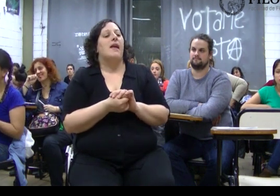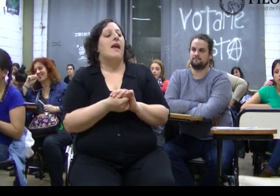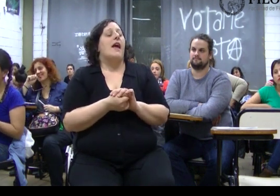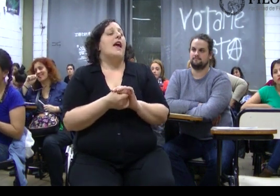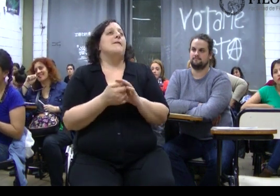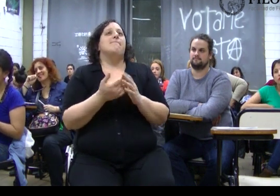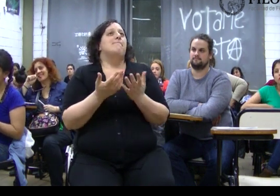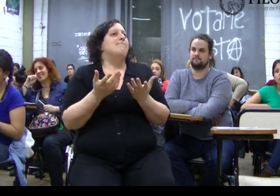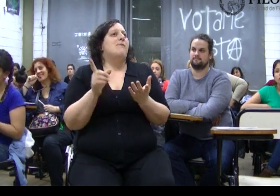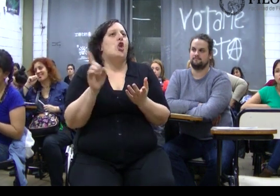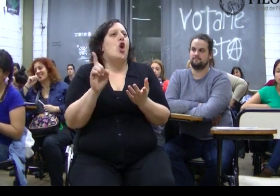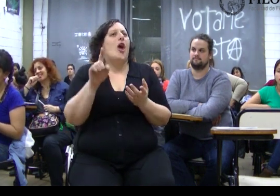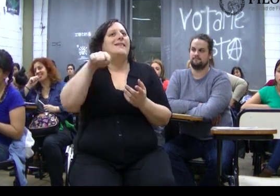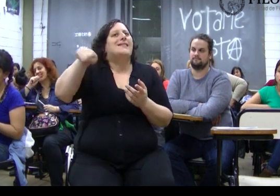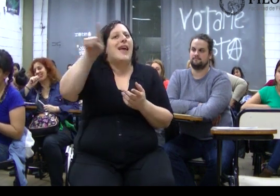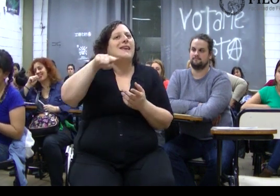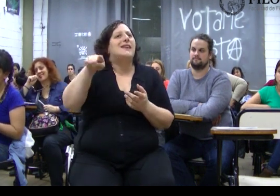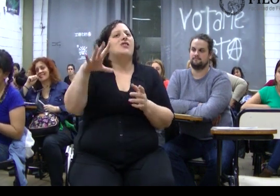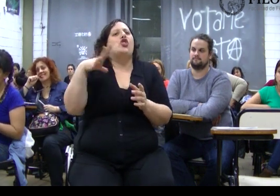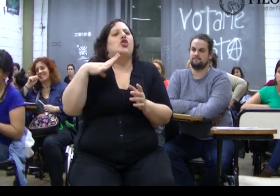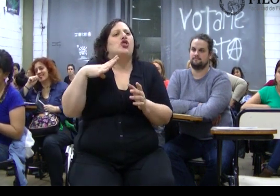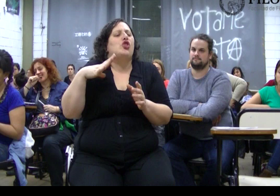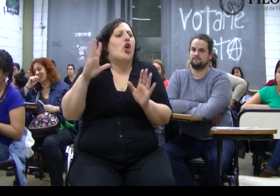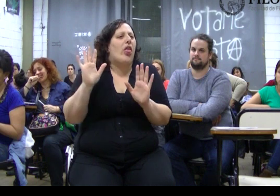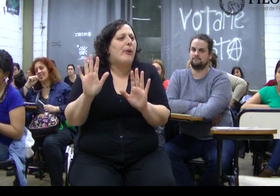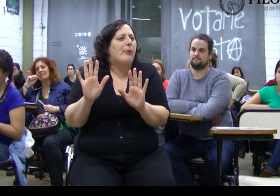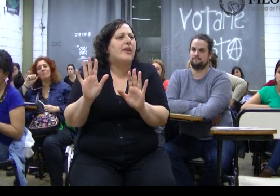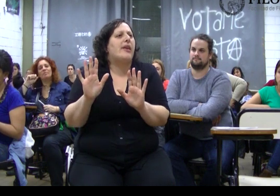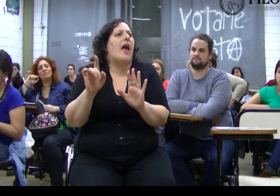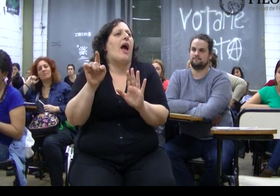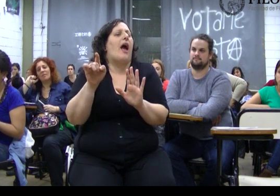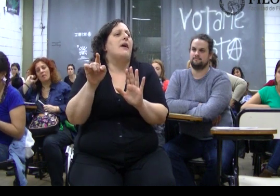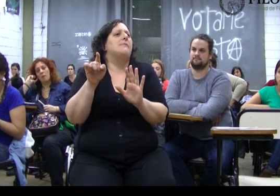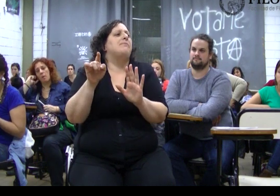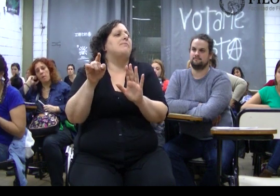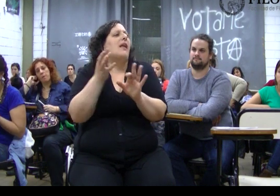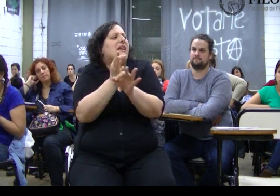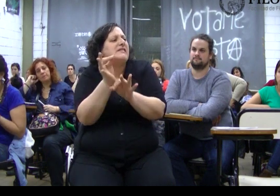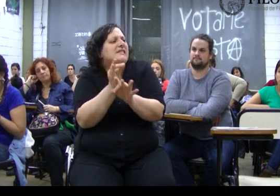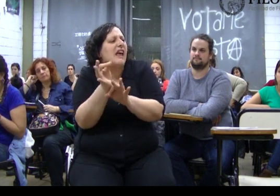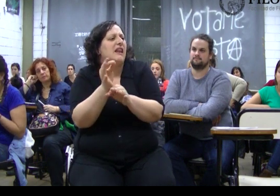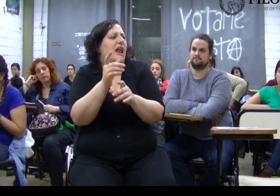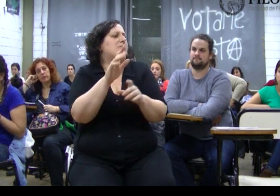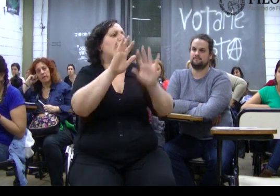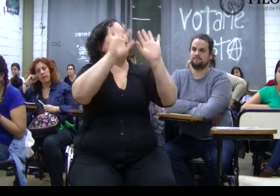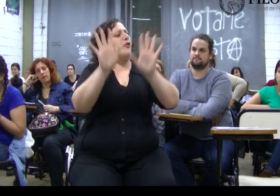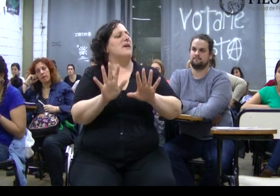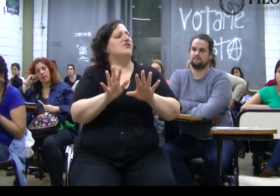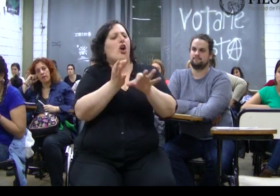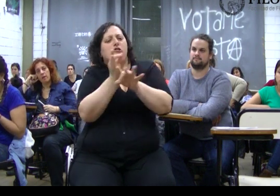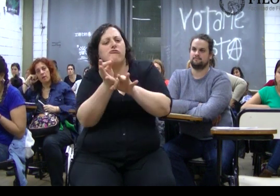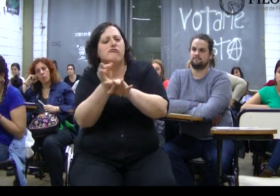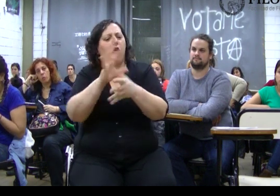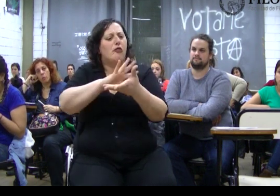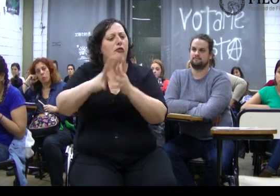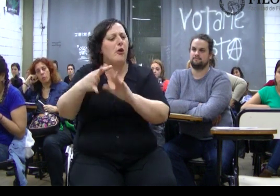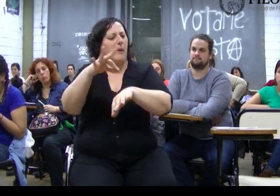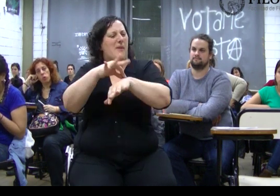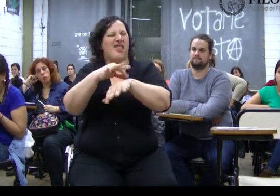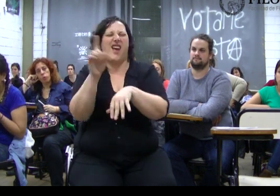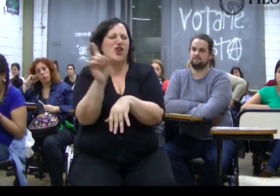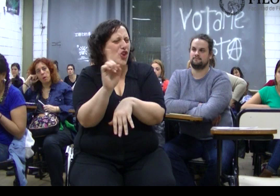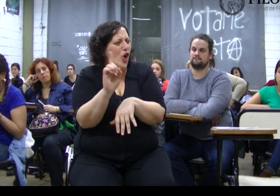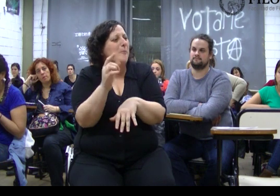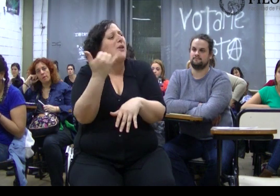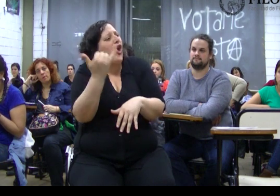no es que sigan siendo formadas exclusivamente el paradigma rehabilitador, pero sin lugar a dudas, con todos los paradigmas del siglo XIX escolares, siguen siendo la